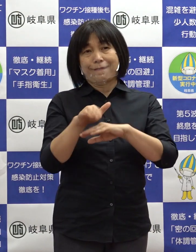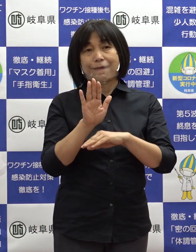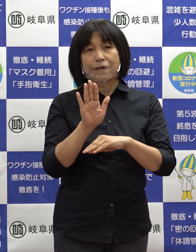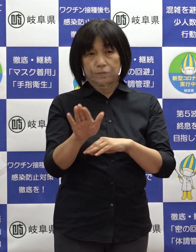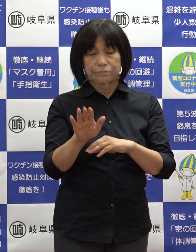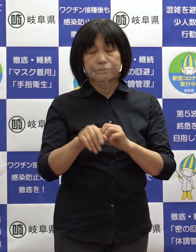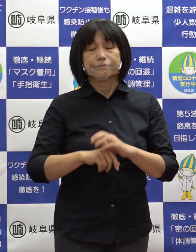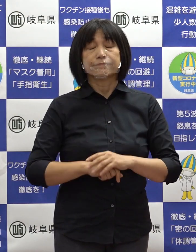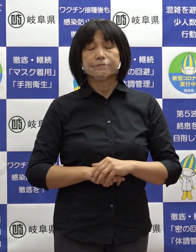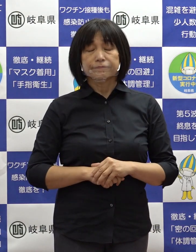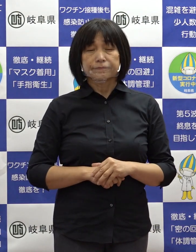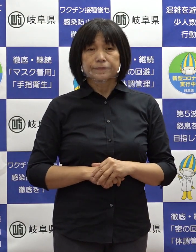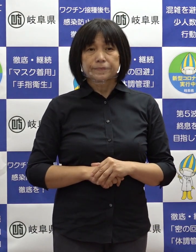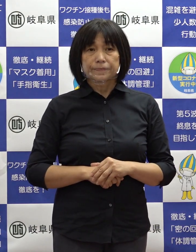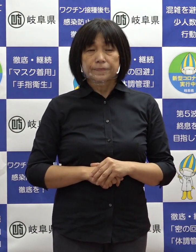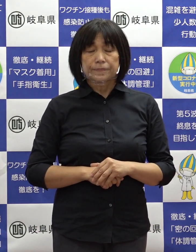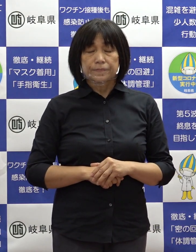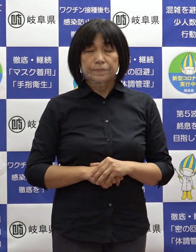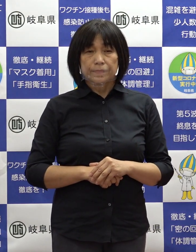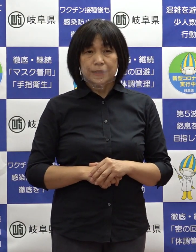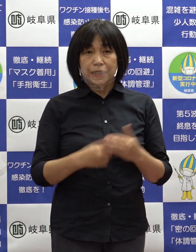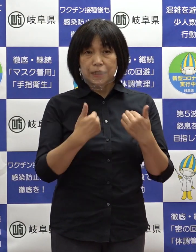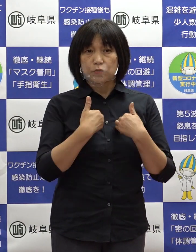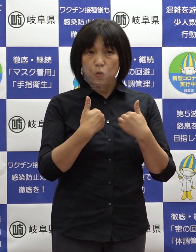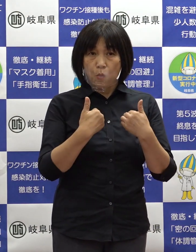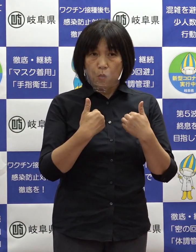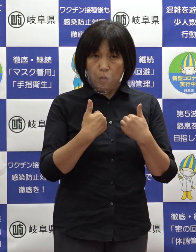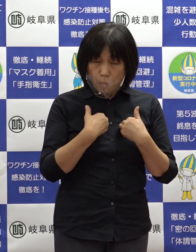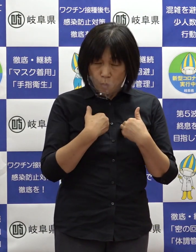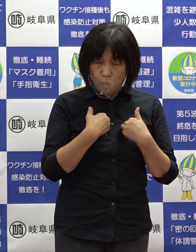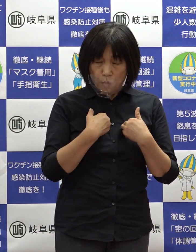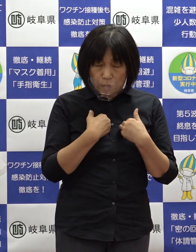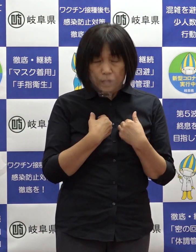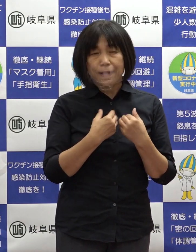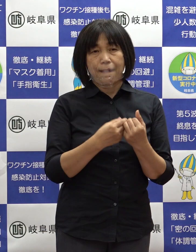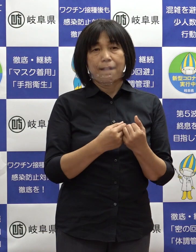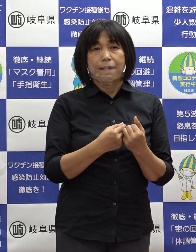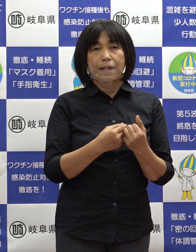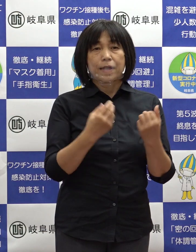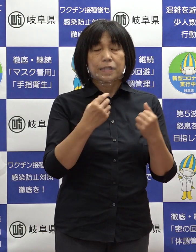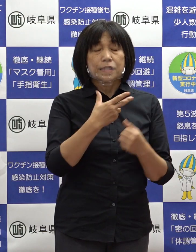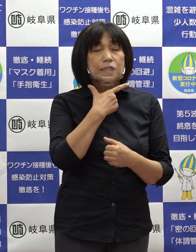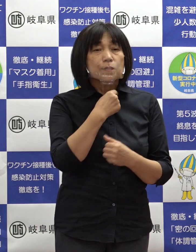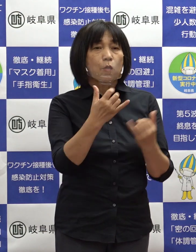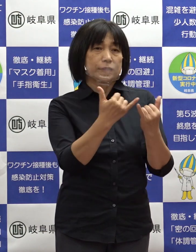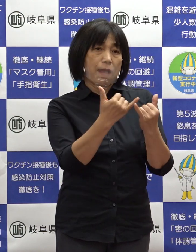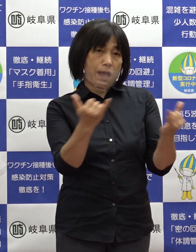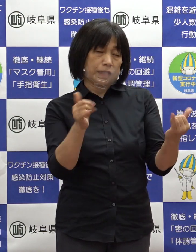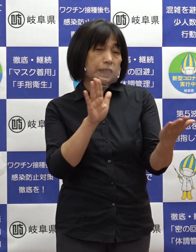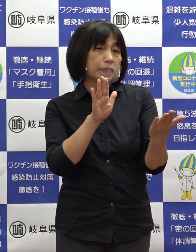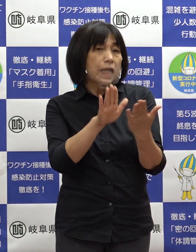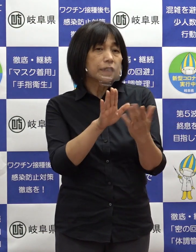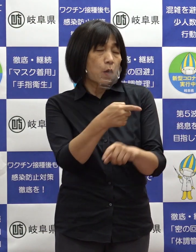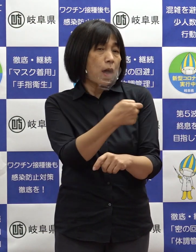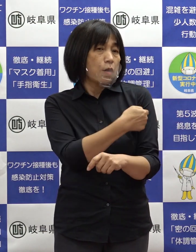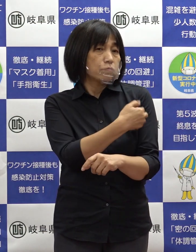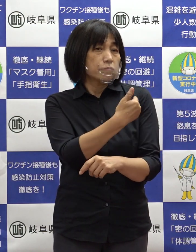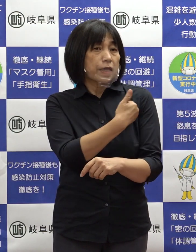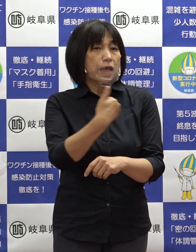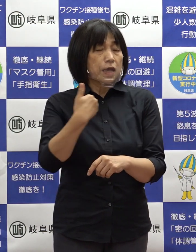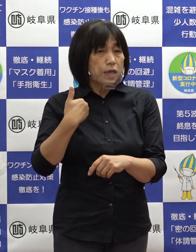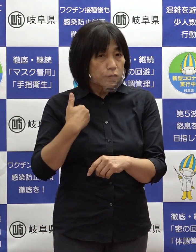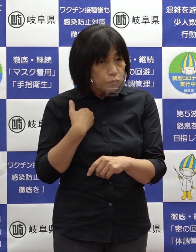ては必要な希望する方には全部打てるという、マクロ的な目処は立っ